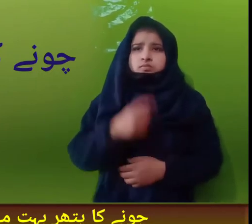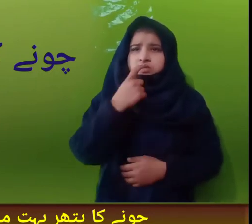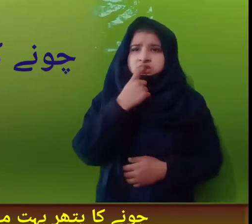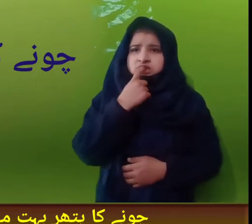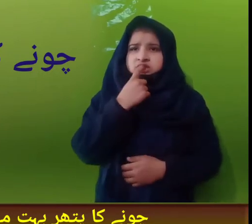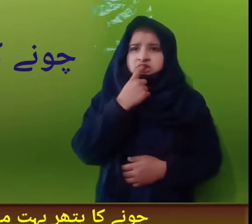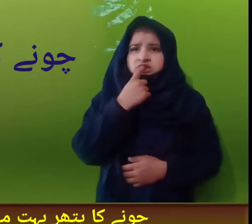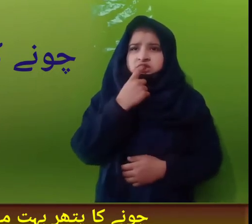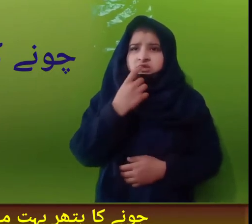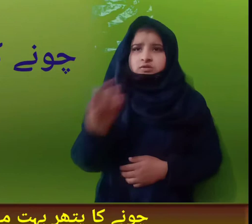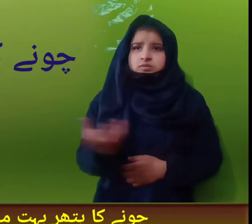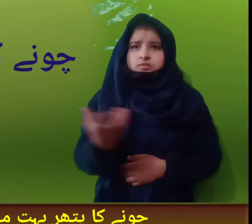चूने का पत्थर